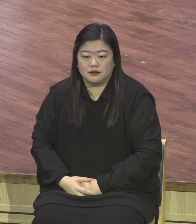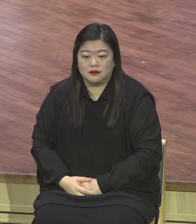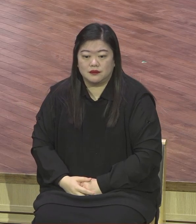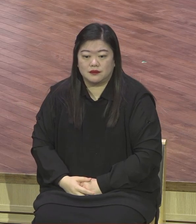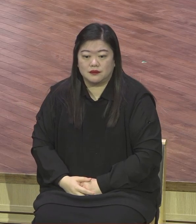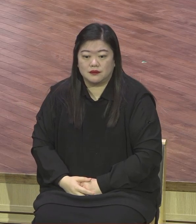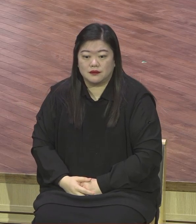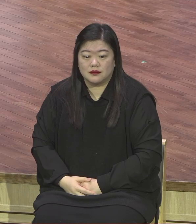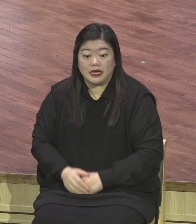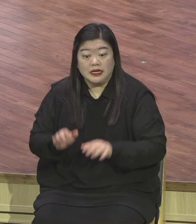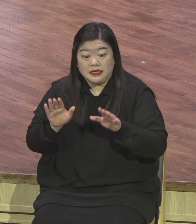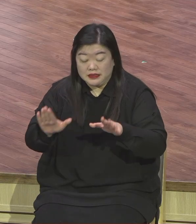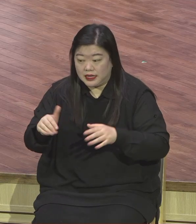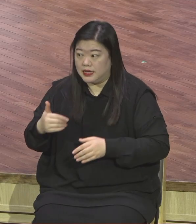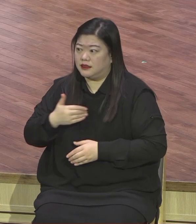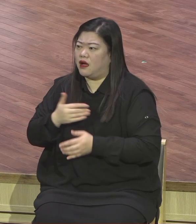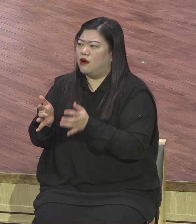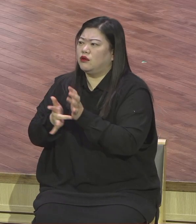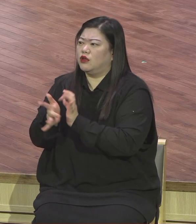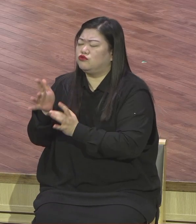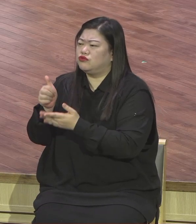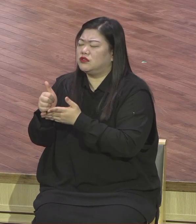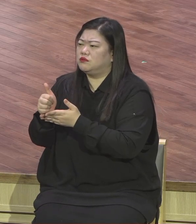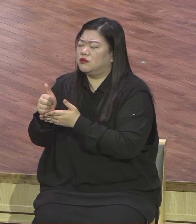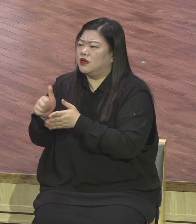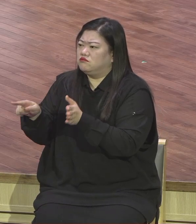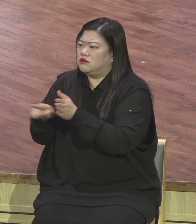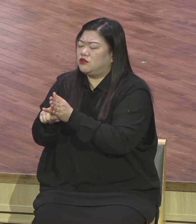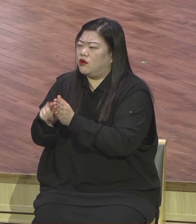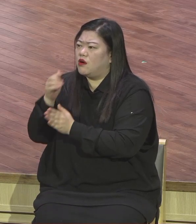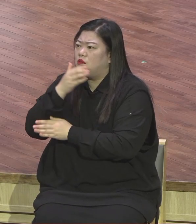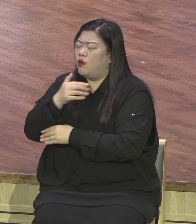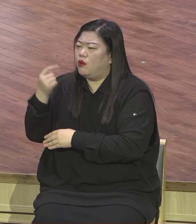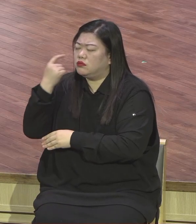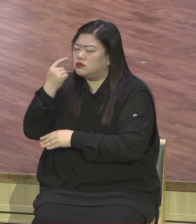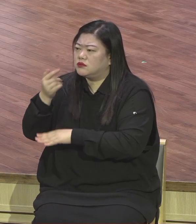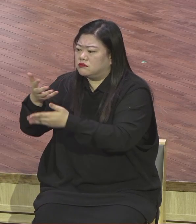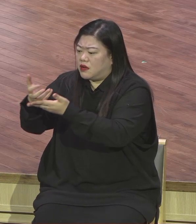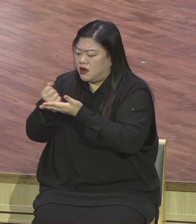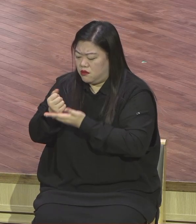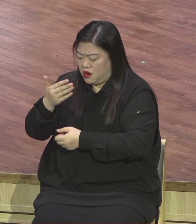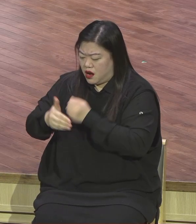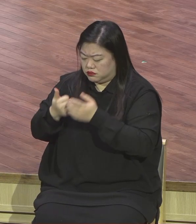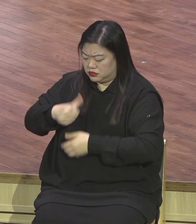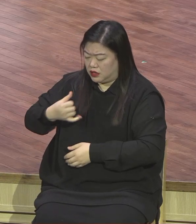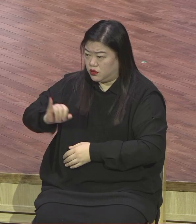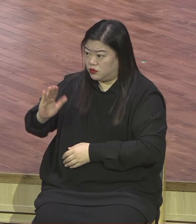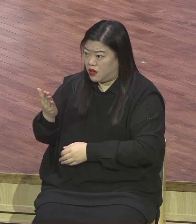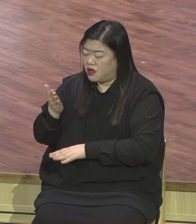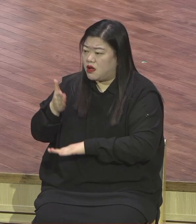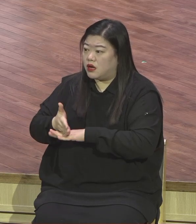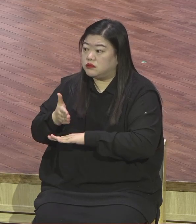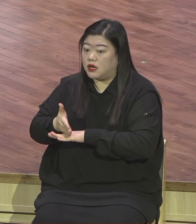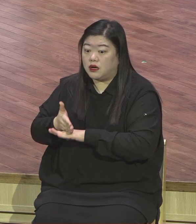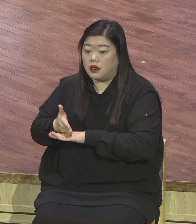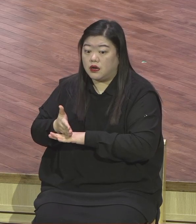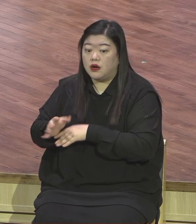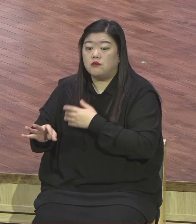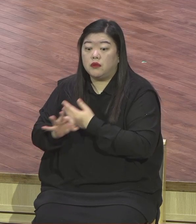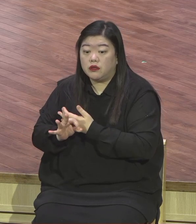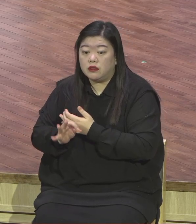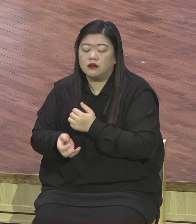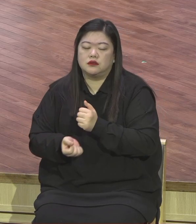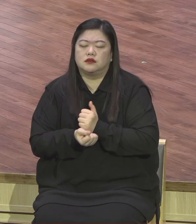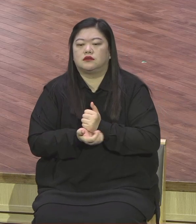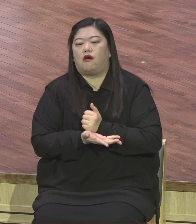이제는 복음 확산은 대 우선순위를 둬라 가정 복음화부터 시작해서 세계복음화 여기 우선순위를 둬라 이것은